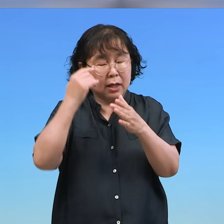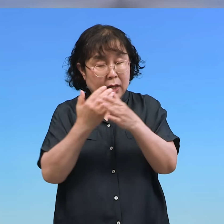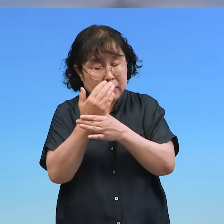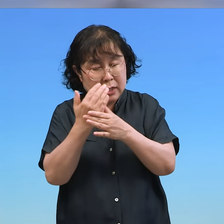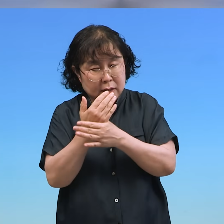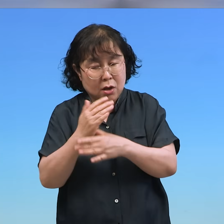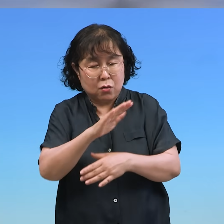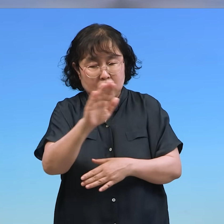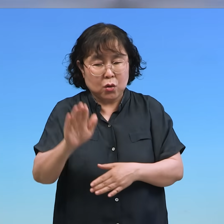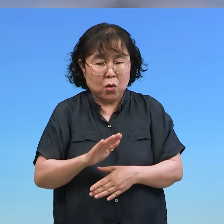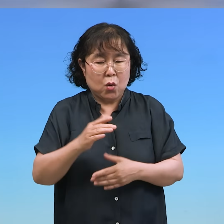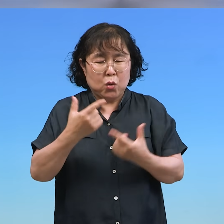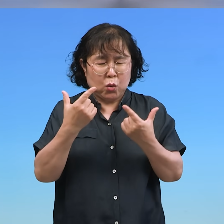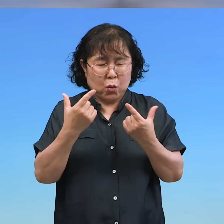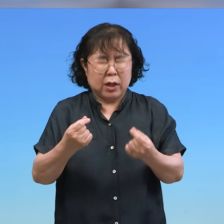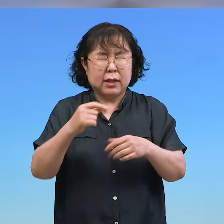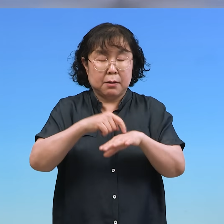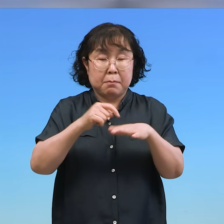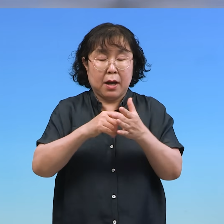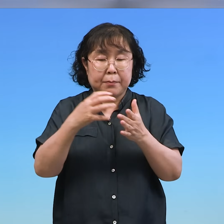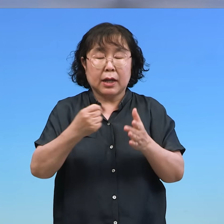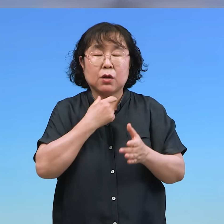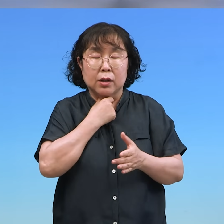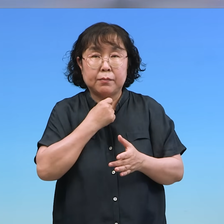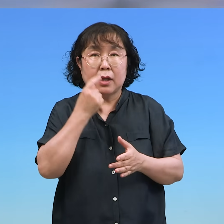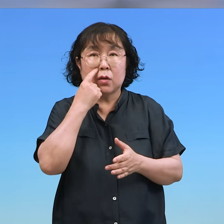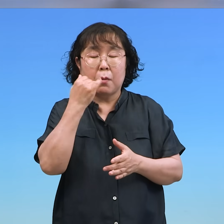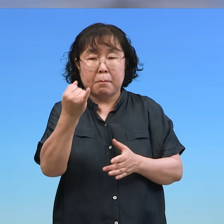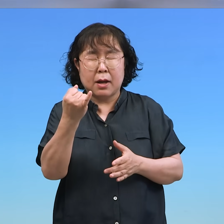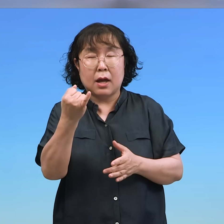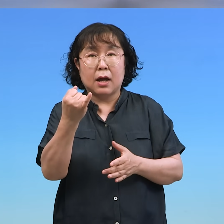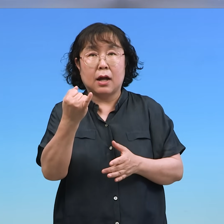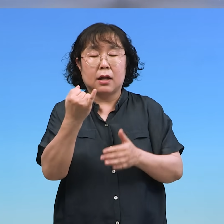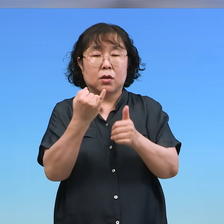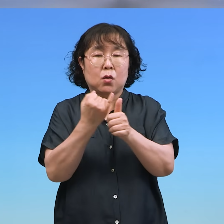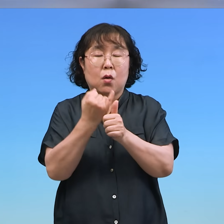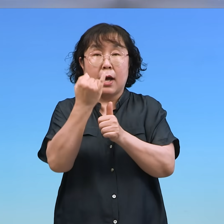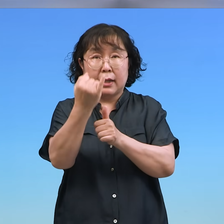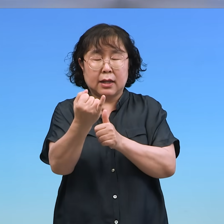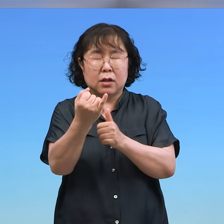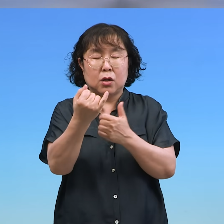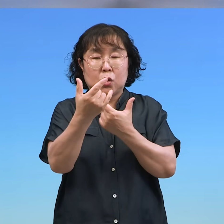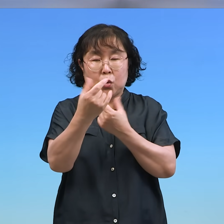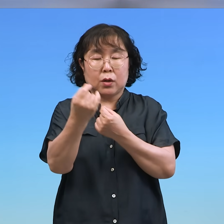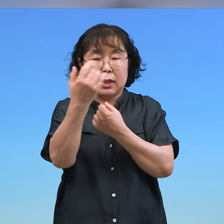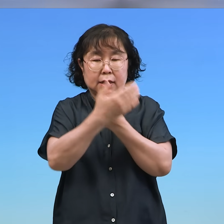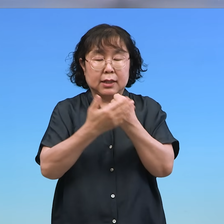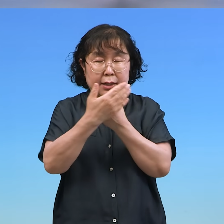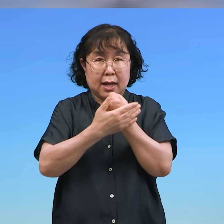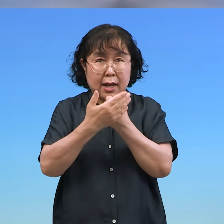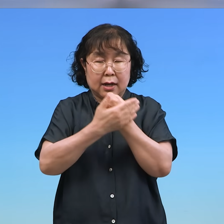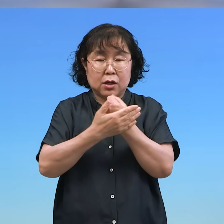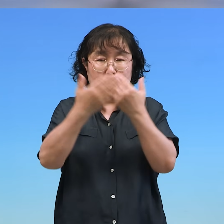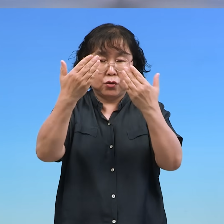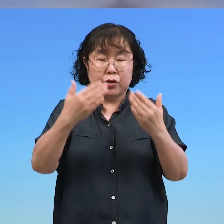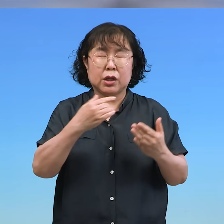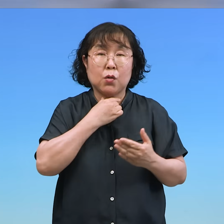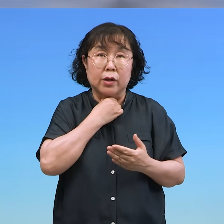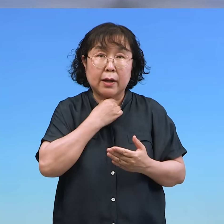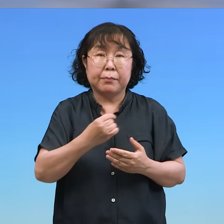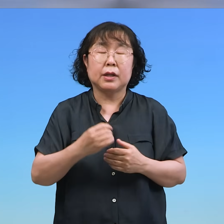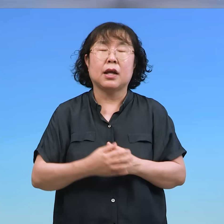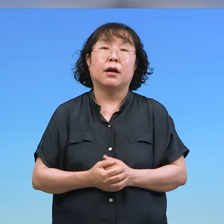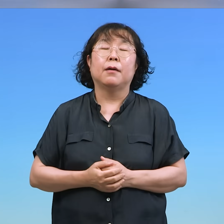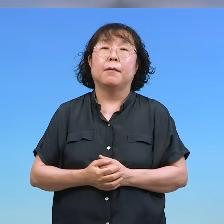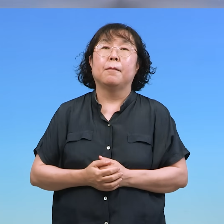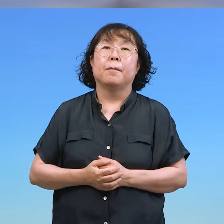그런데, 하나님 우리도 그렇게 하기를 원합니다. 그리고 어머니들, 그리고 우리 아내들 똑같은 은혜로 인도해 주시기 원합니다. 우리